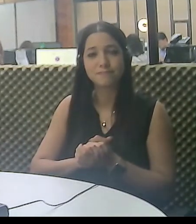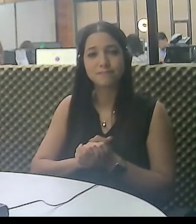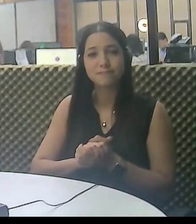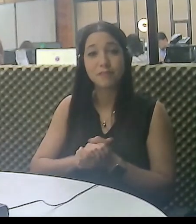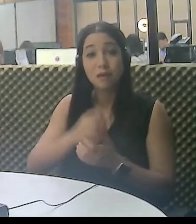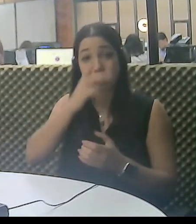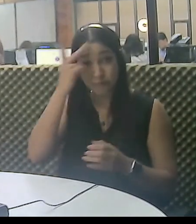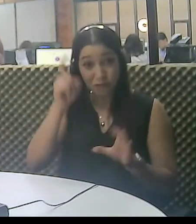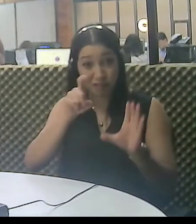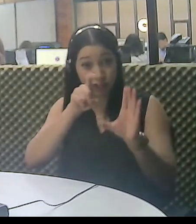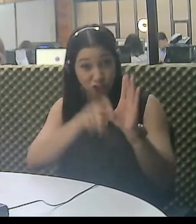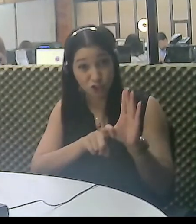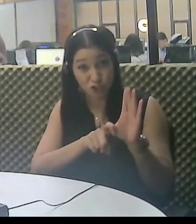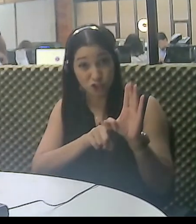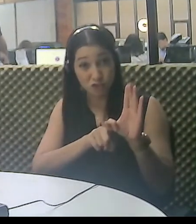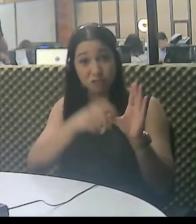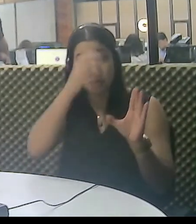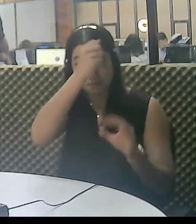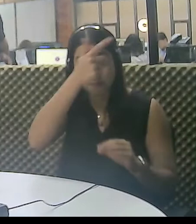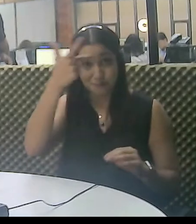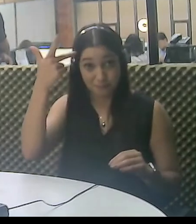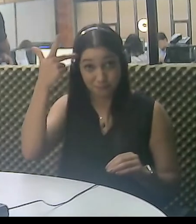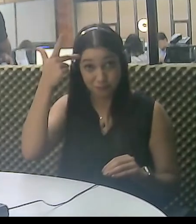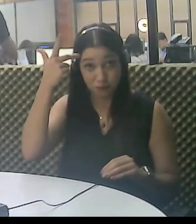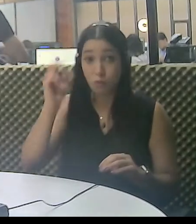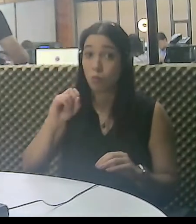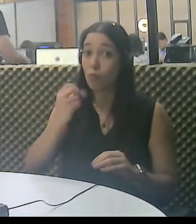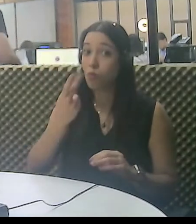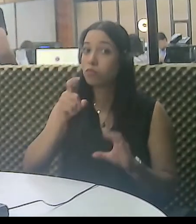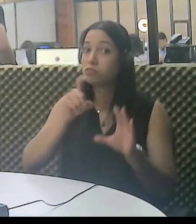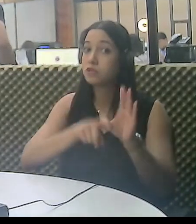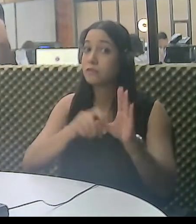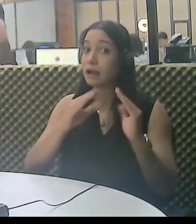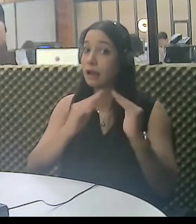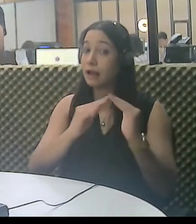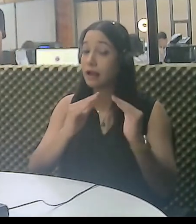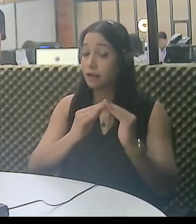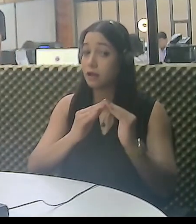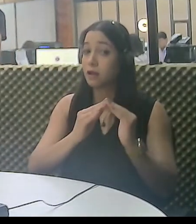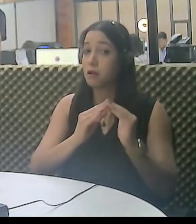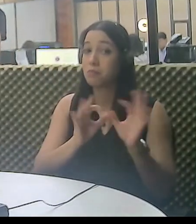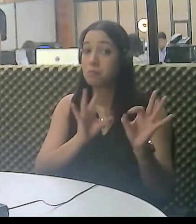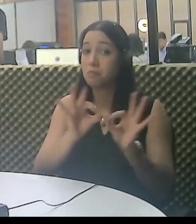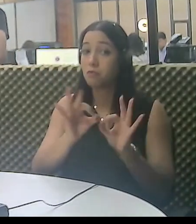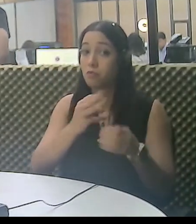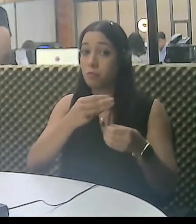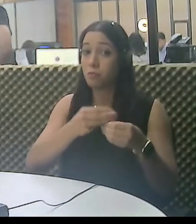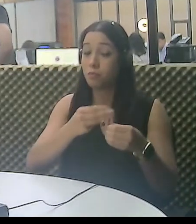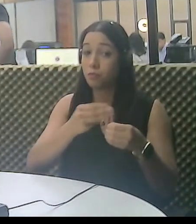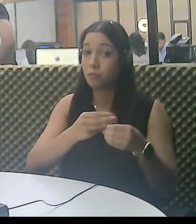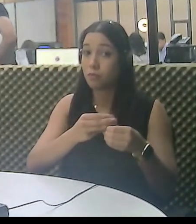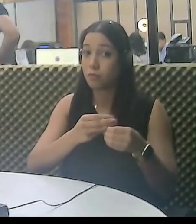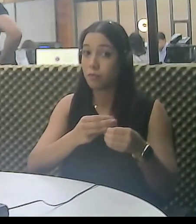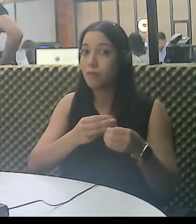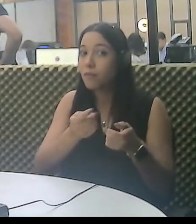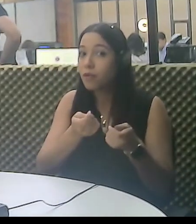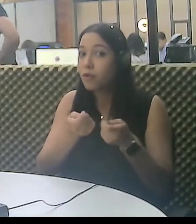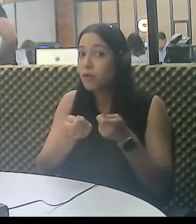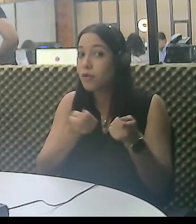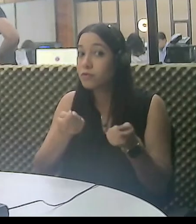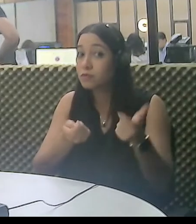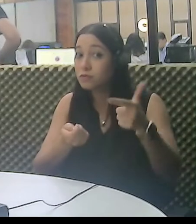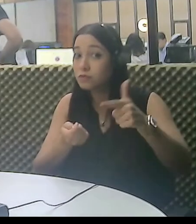possui dívidas tributárias junto à Prefeitura ou dívidas habitacionais provenientes de programas municipais pode renegociar